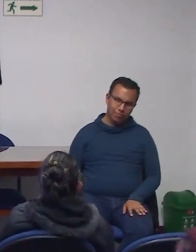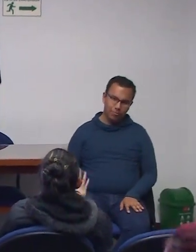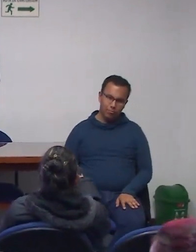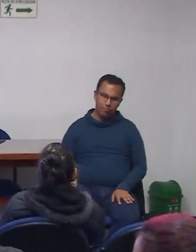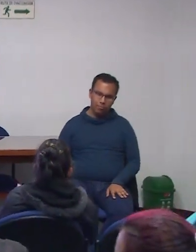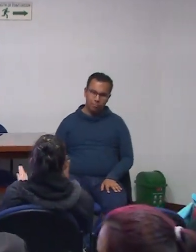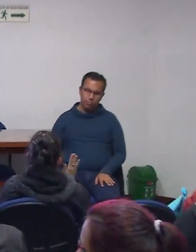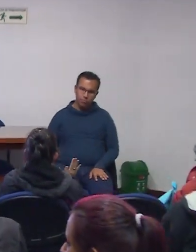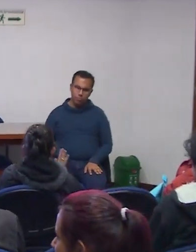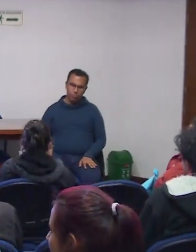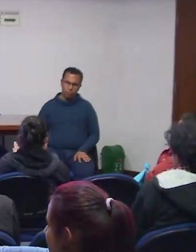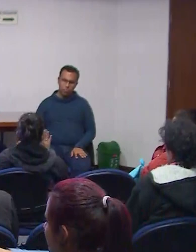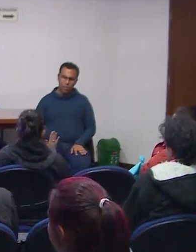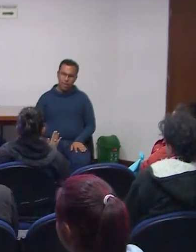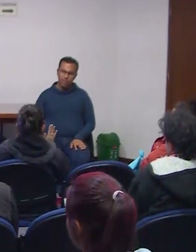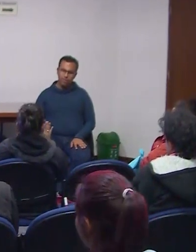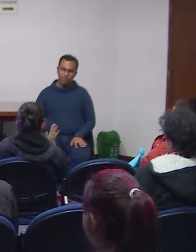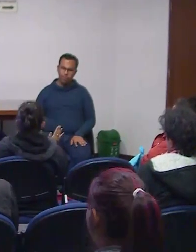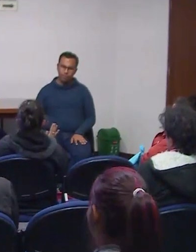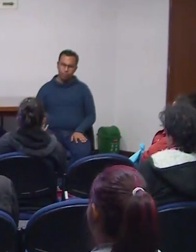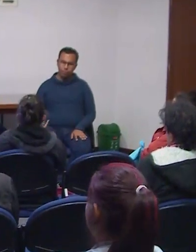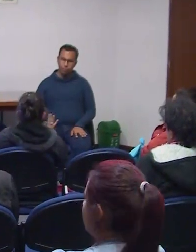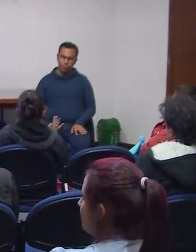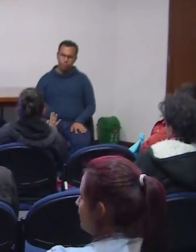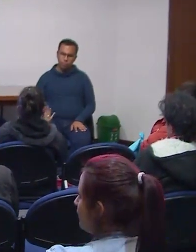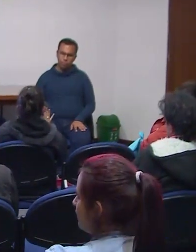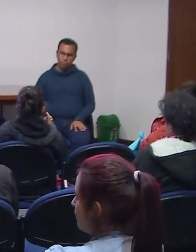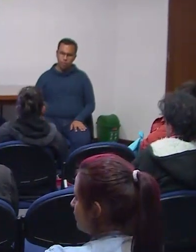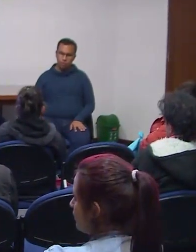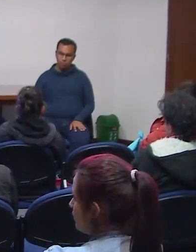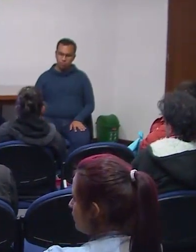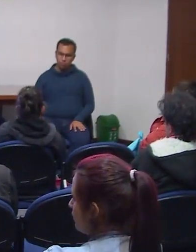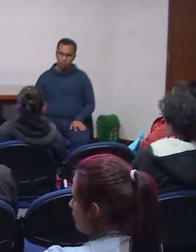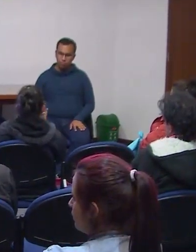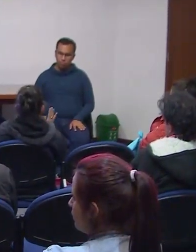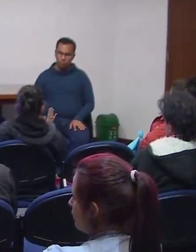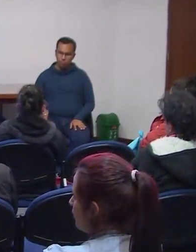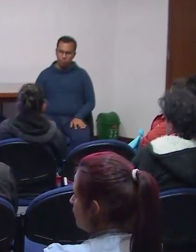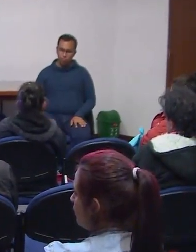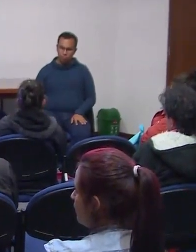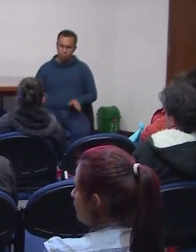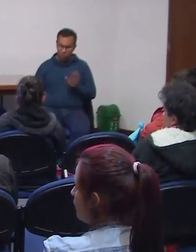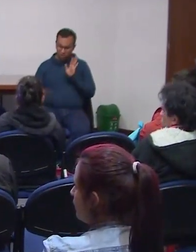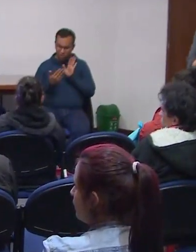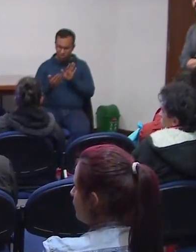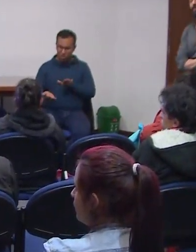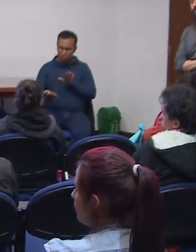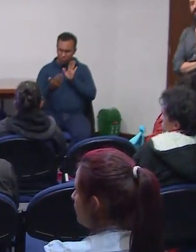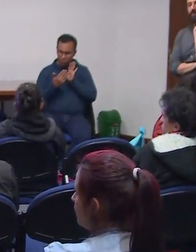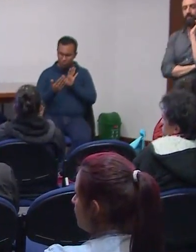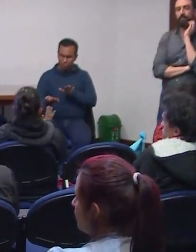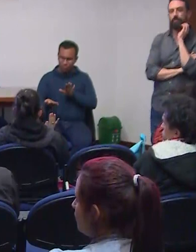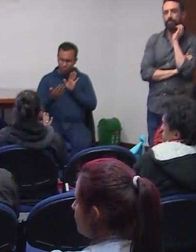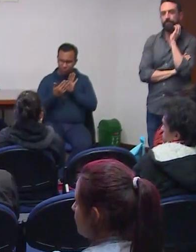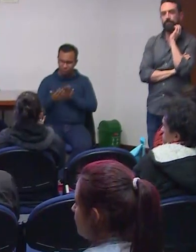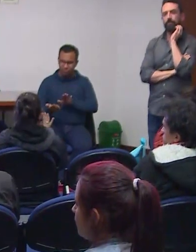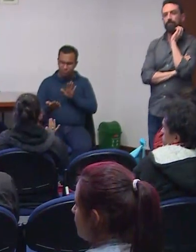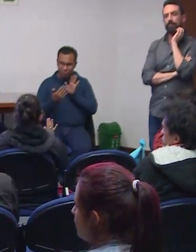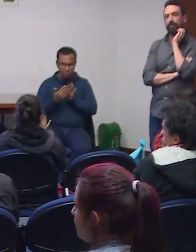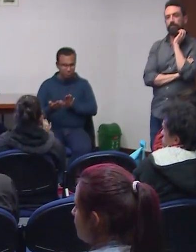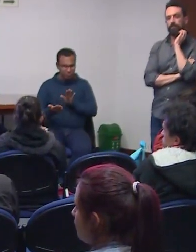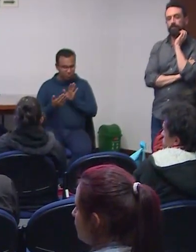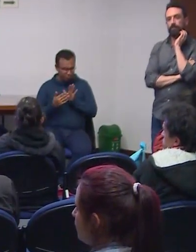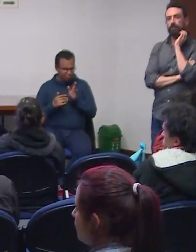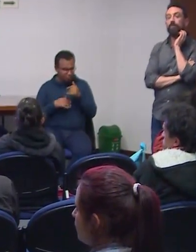sí Okay gracias a mí me gustaría saber si Digamos si uno quiere ser parte del voluntariado puede venir por lo menos una vez a